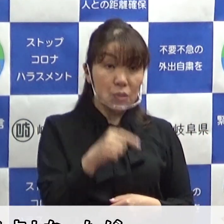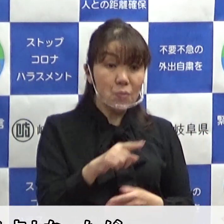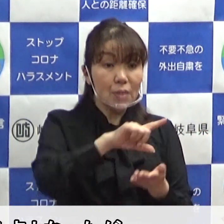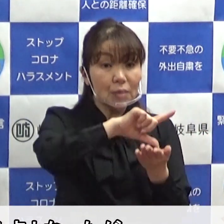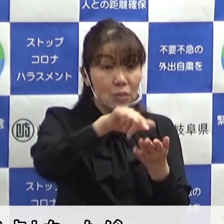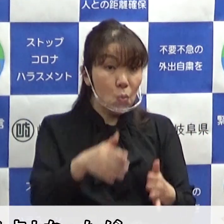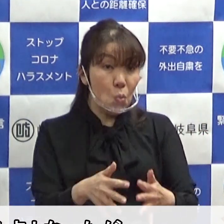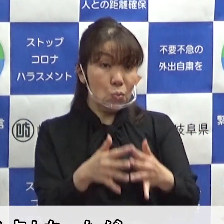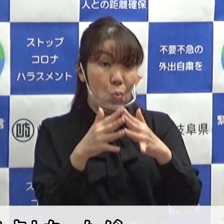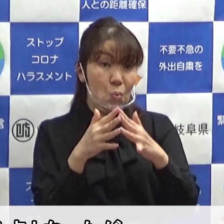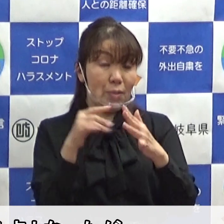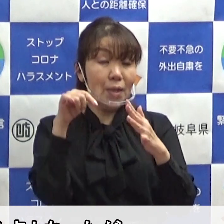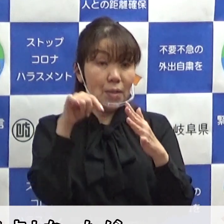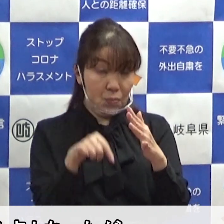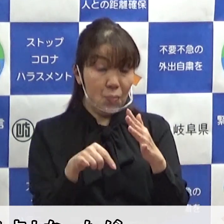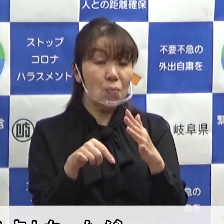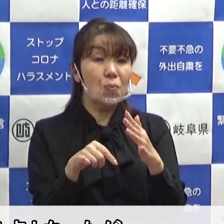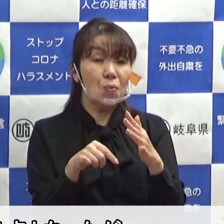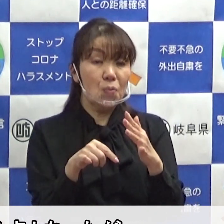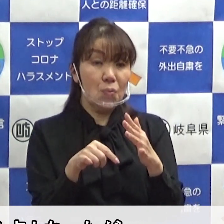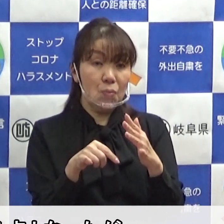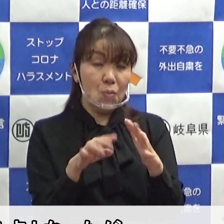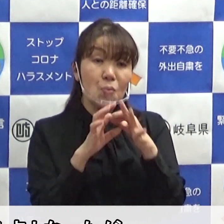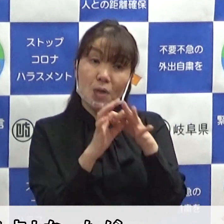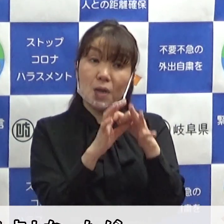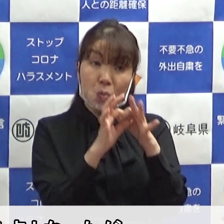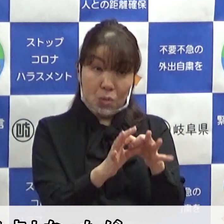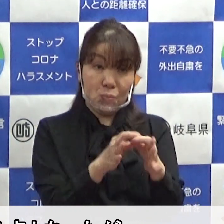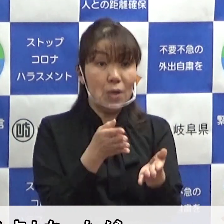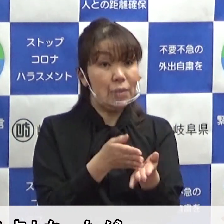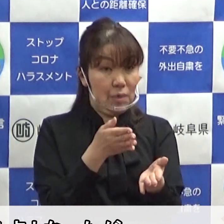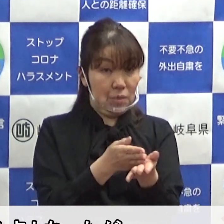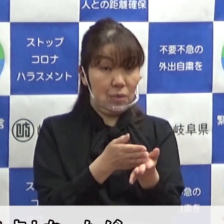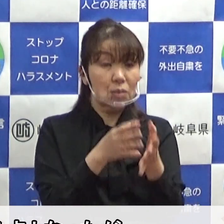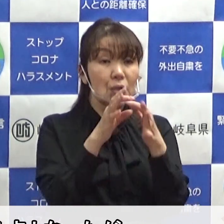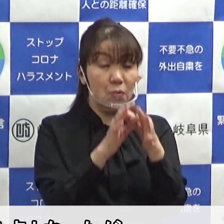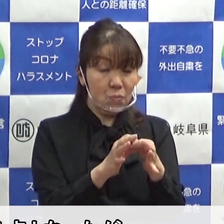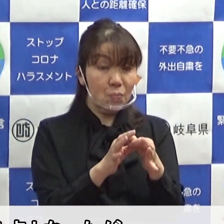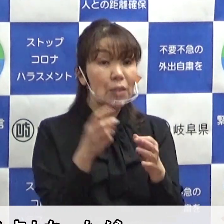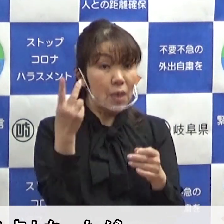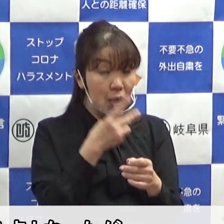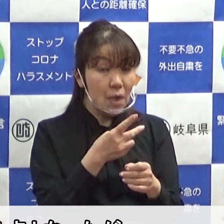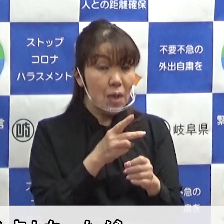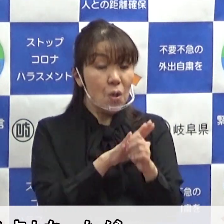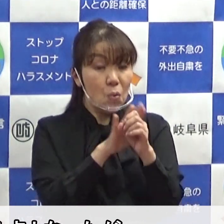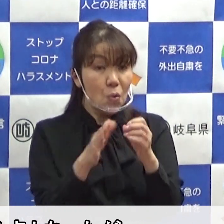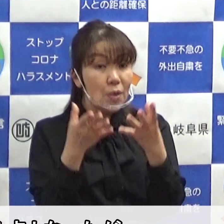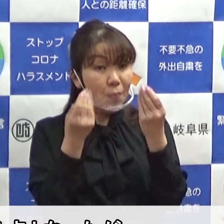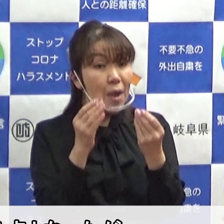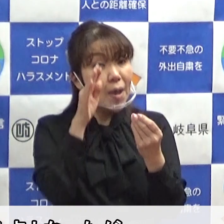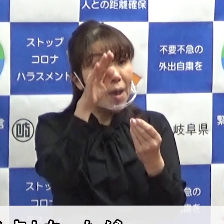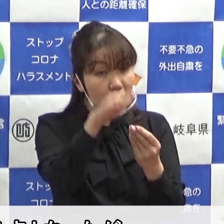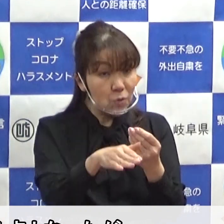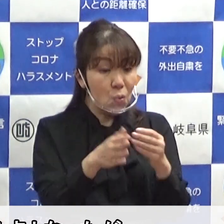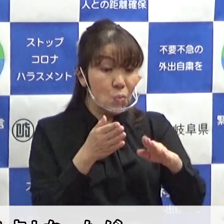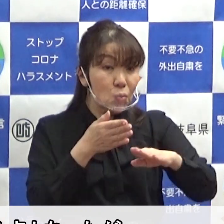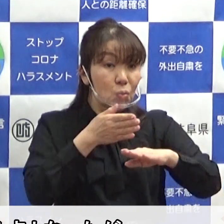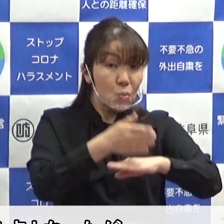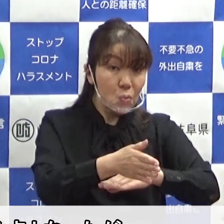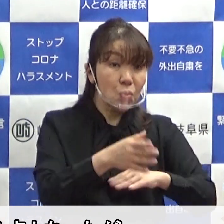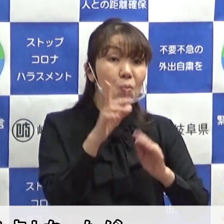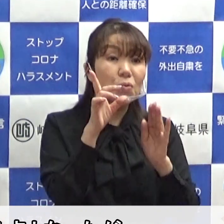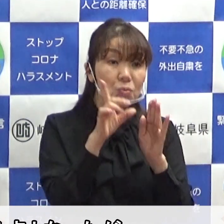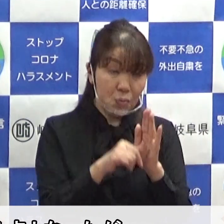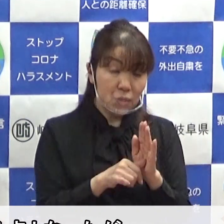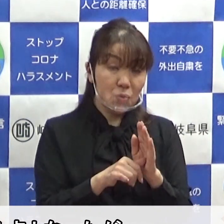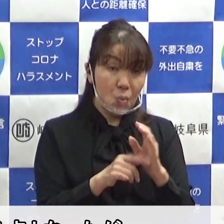生のにもかかる話でもありますし、まあ、アフターコロナといいますか、コロナを乗り越えていく上でもデジタル化